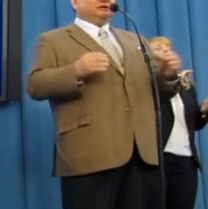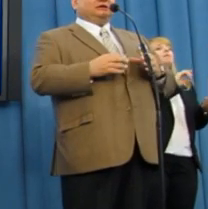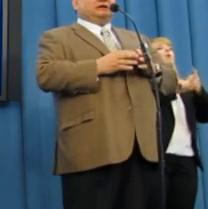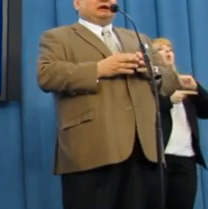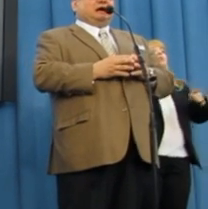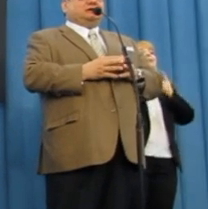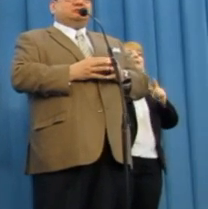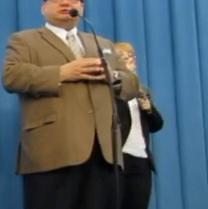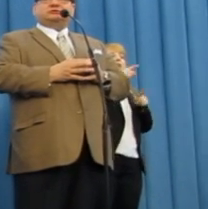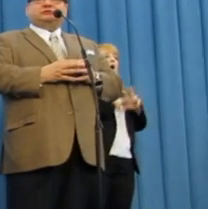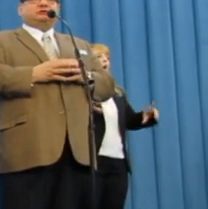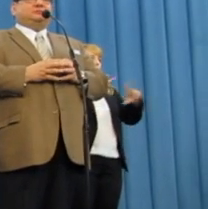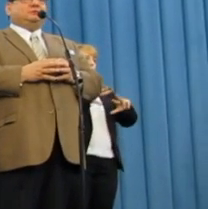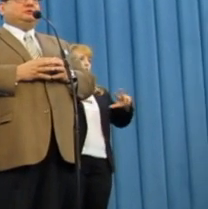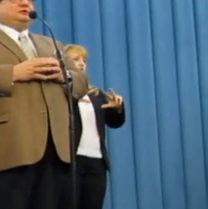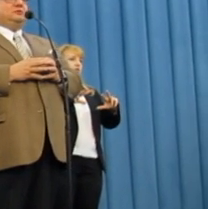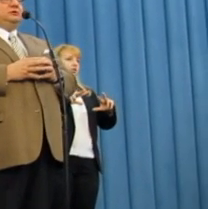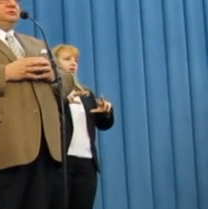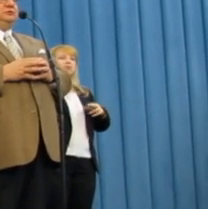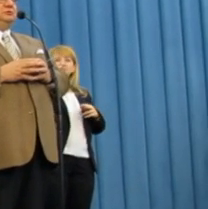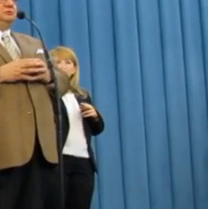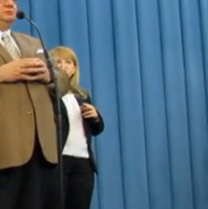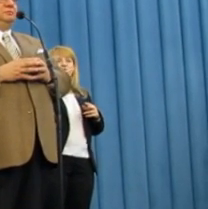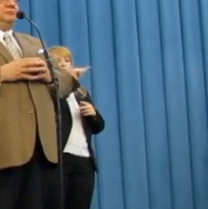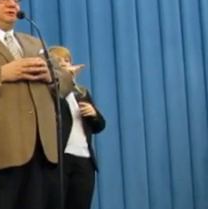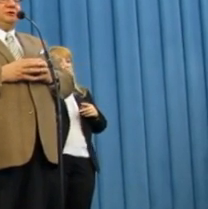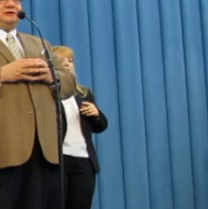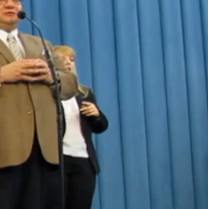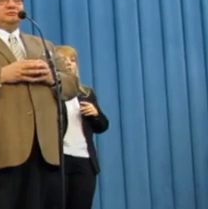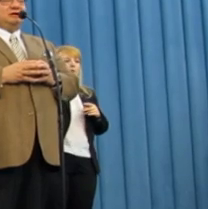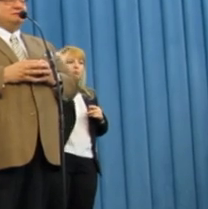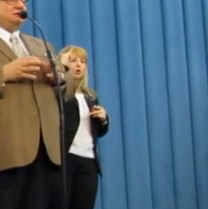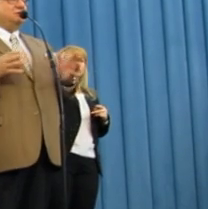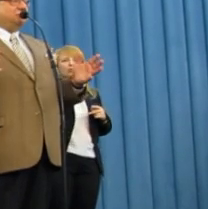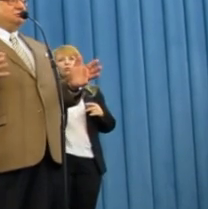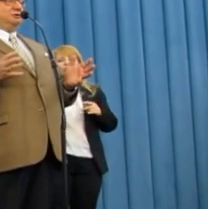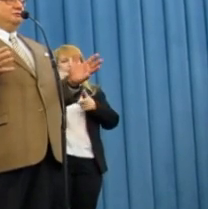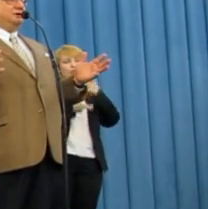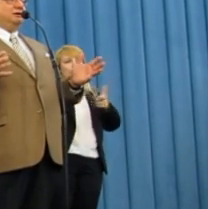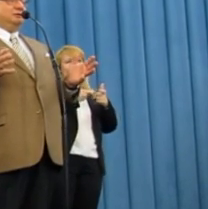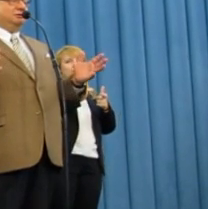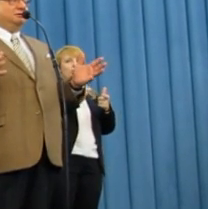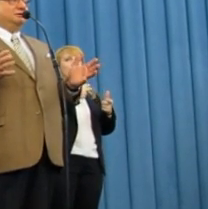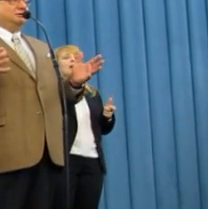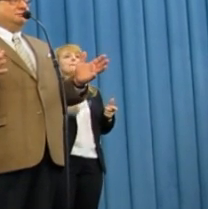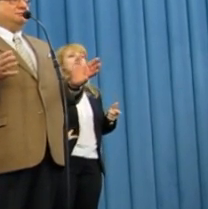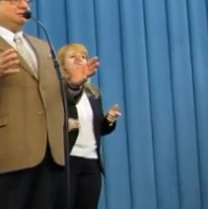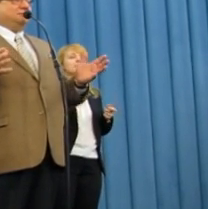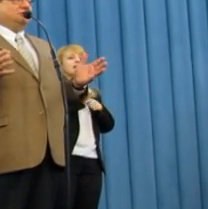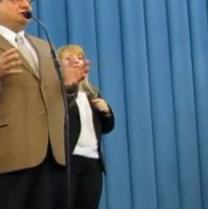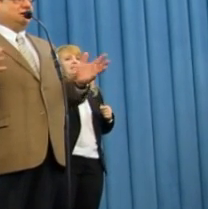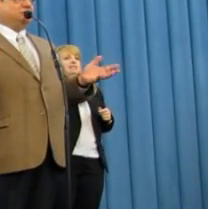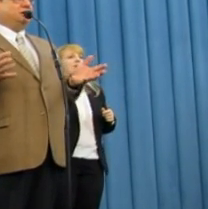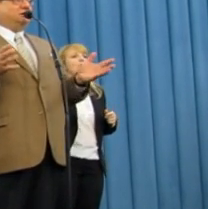tle. Ale Tusk oczywiście popełnił wiele błędów i pan premier Donald Tusk teraz jest bardzo samotny. No ma